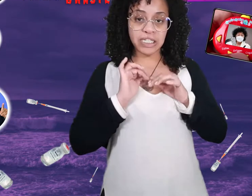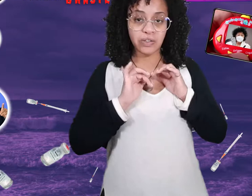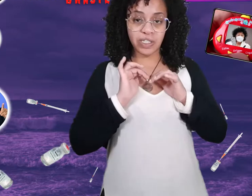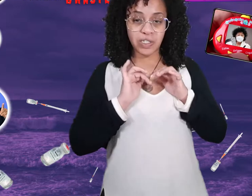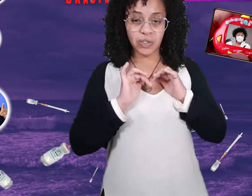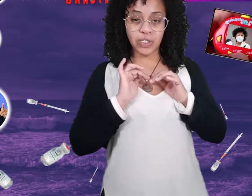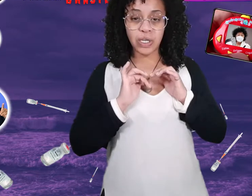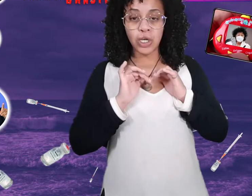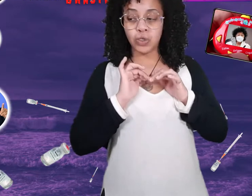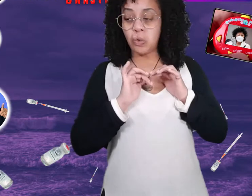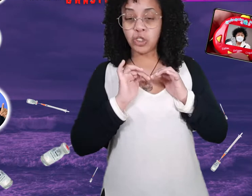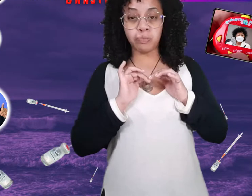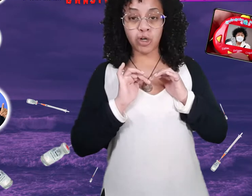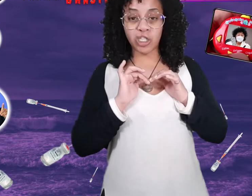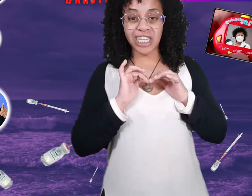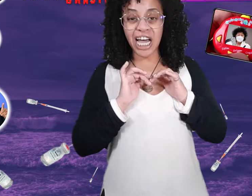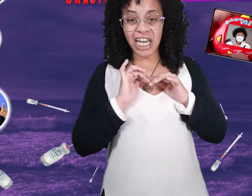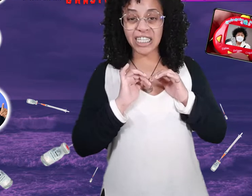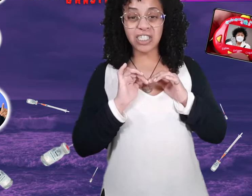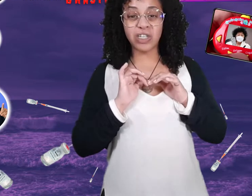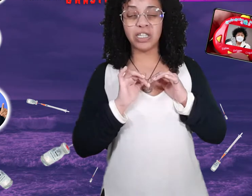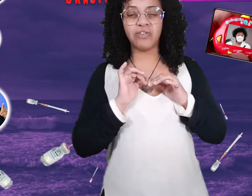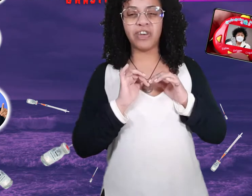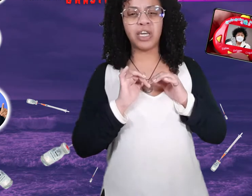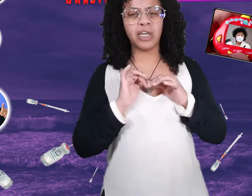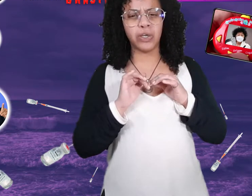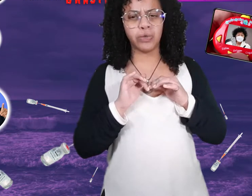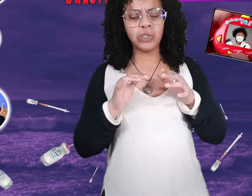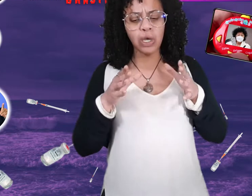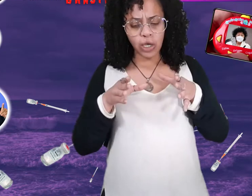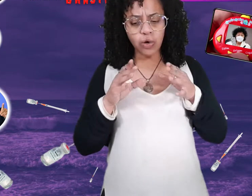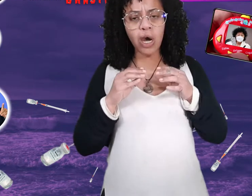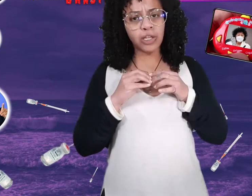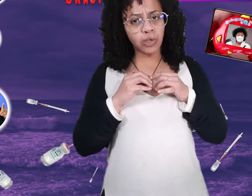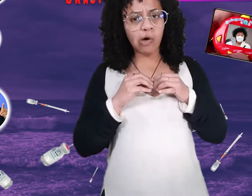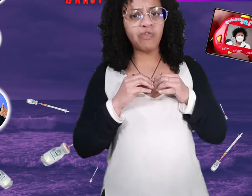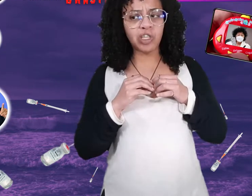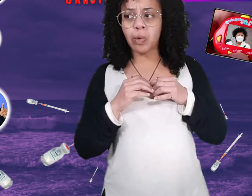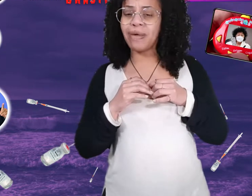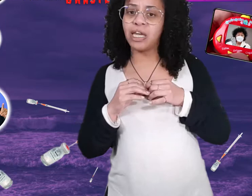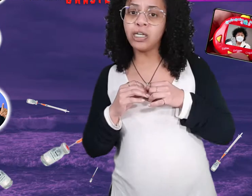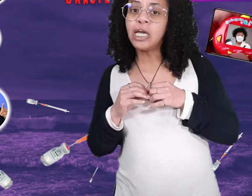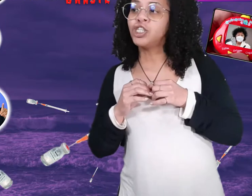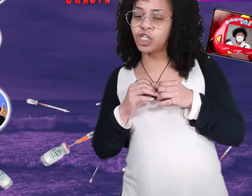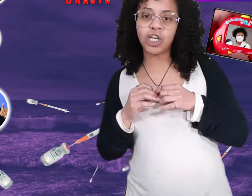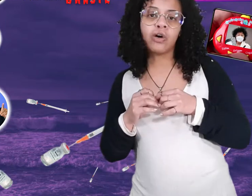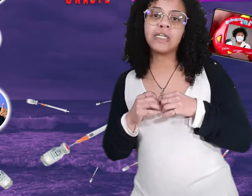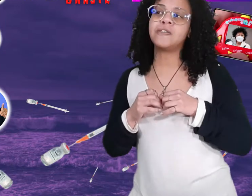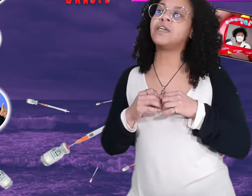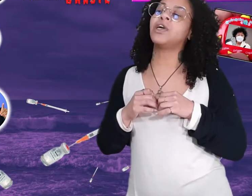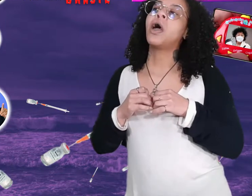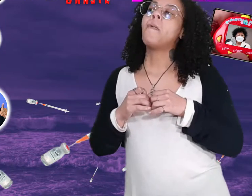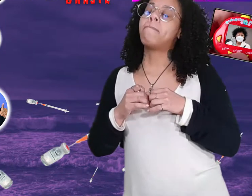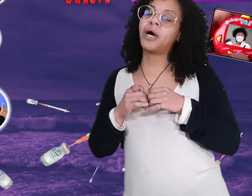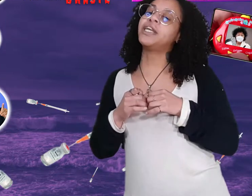umas acusações de uns portais, coisa de fake news. E o Randolph também já chegou assim, pode